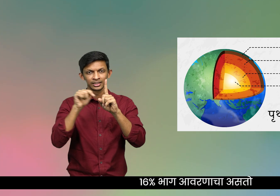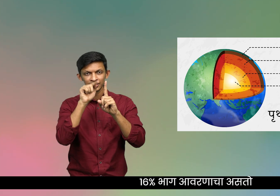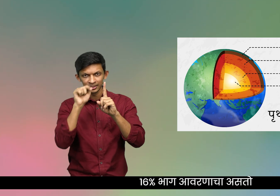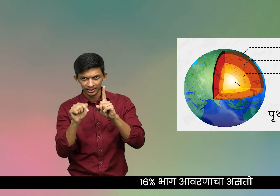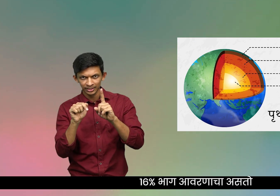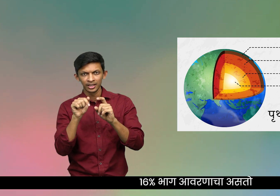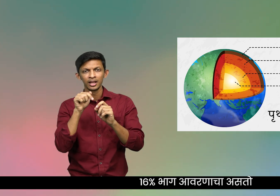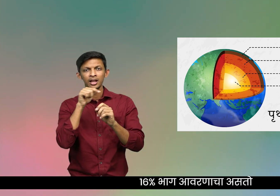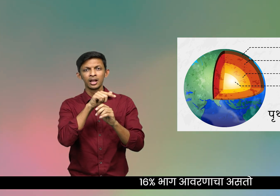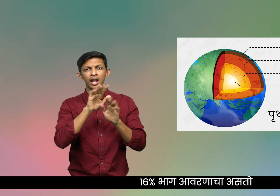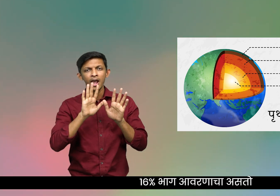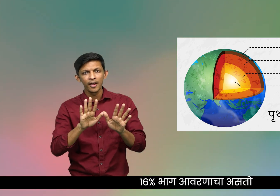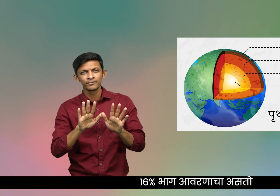16% भाग आवरणाचा असतो